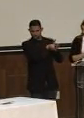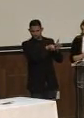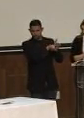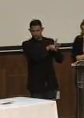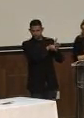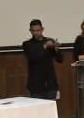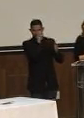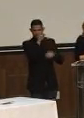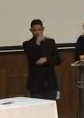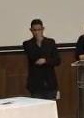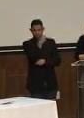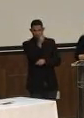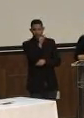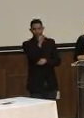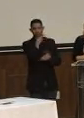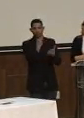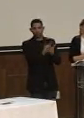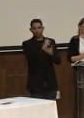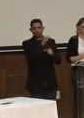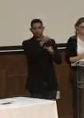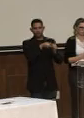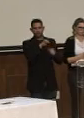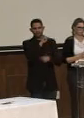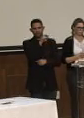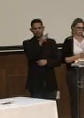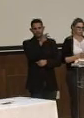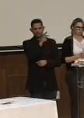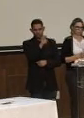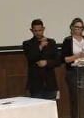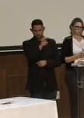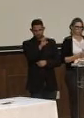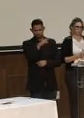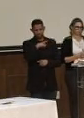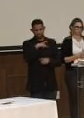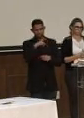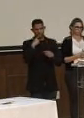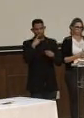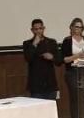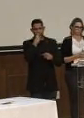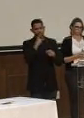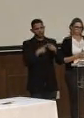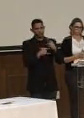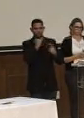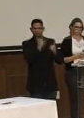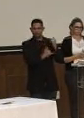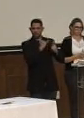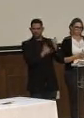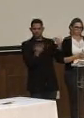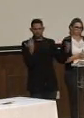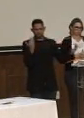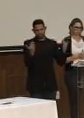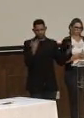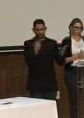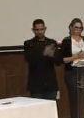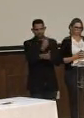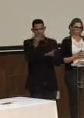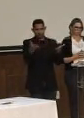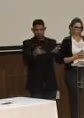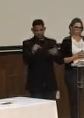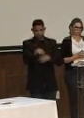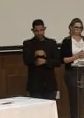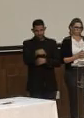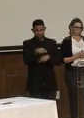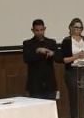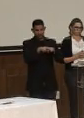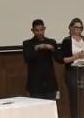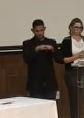Sul, que se transformou em PAD, por motivos muito semelhantes a esse que está acontecendo agora, por